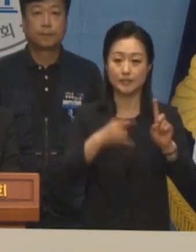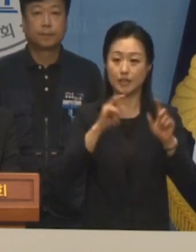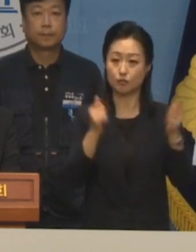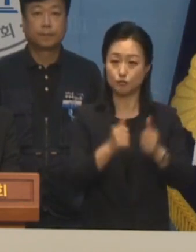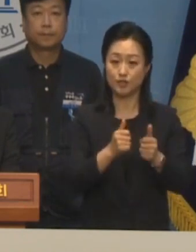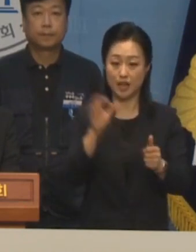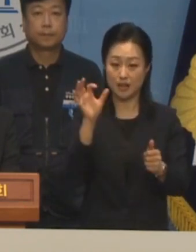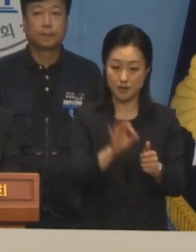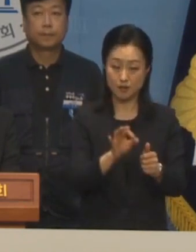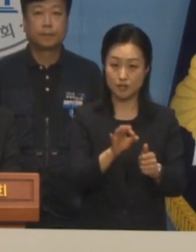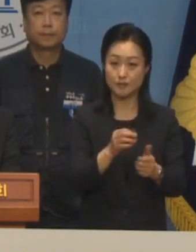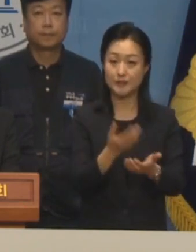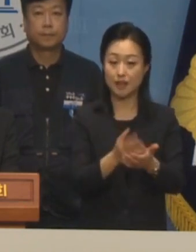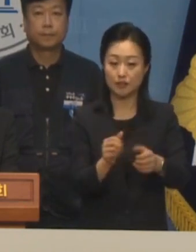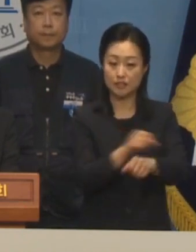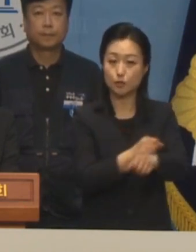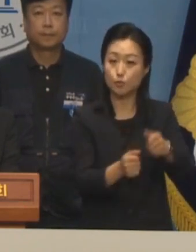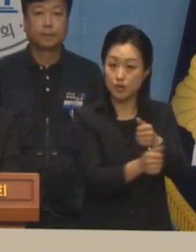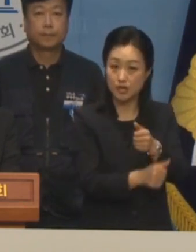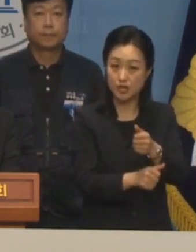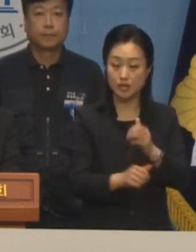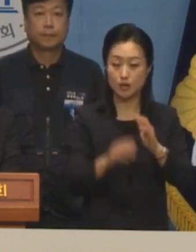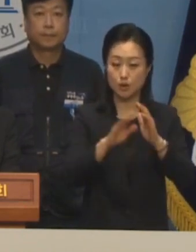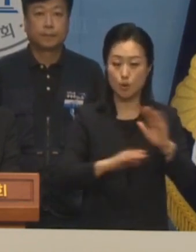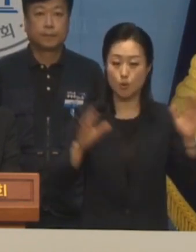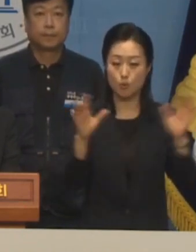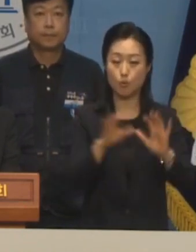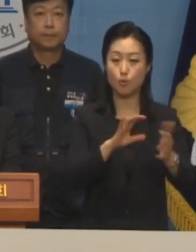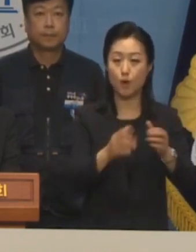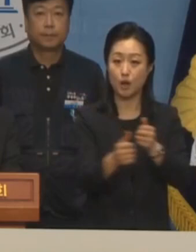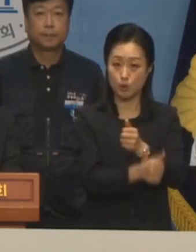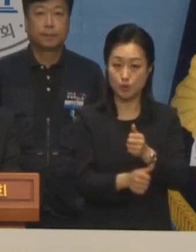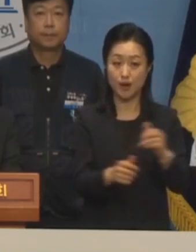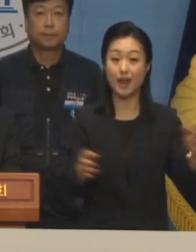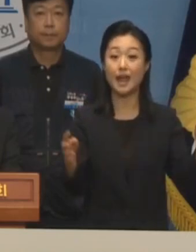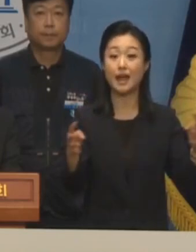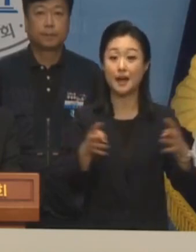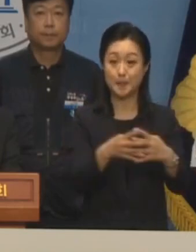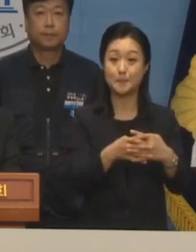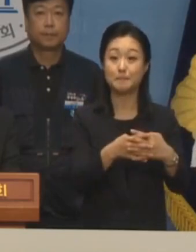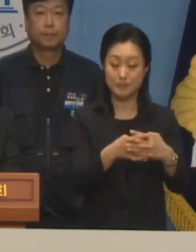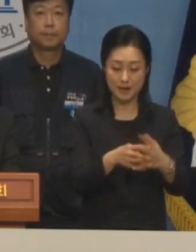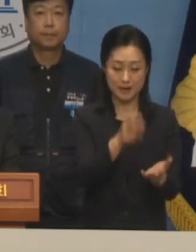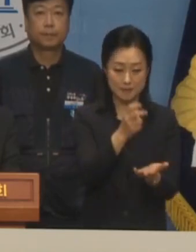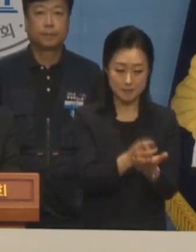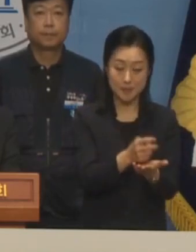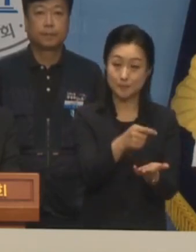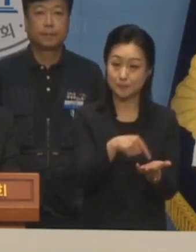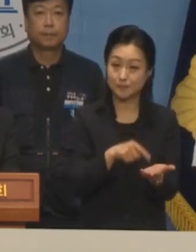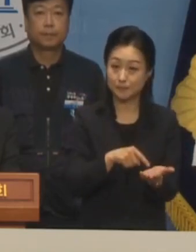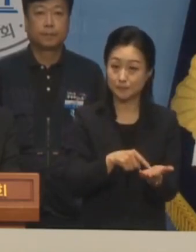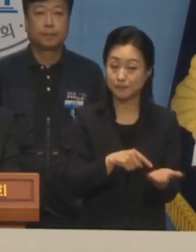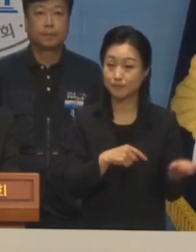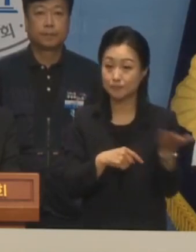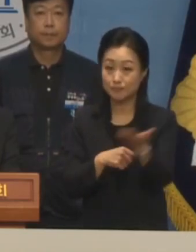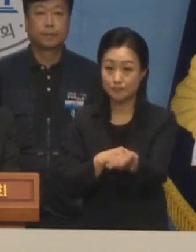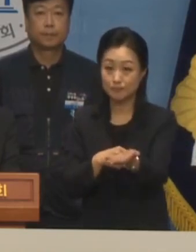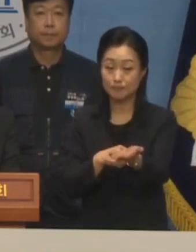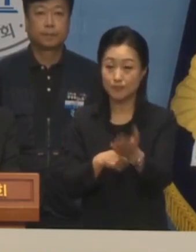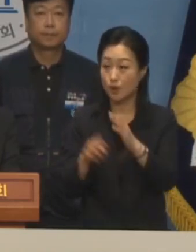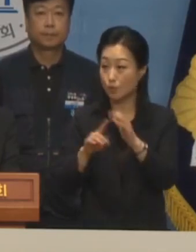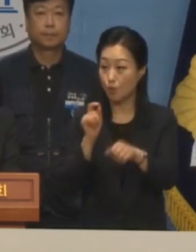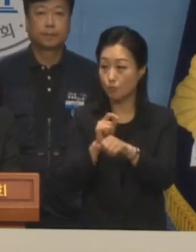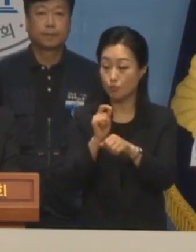국회 연금특위와 국회 공론화위원회에서 합의를 통해 마련한 개혁안을 구조개혁을 포함해야